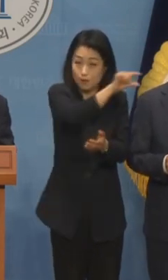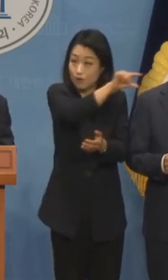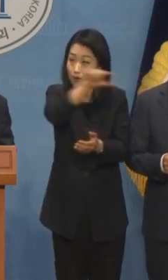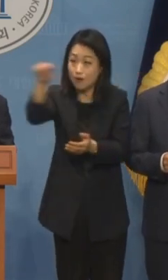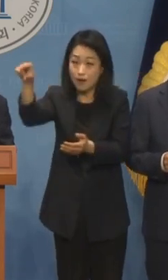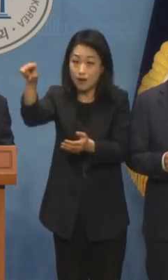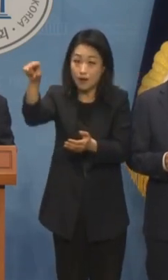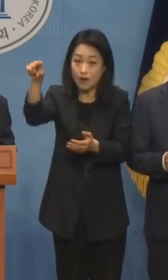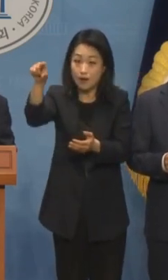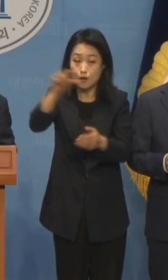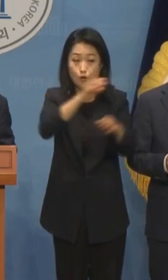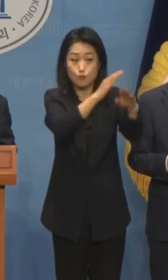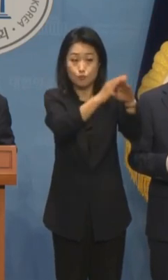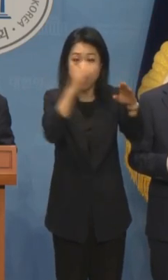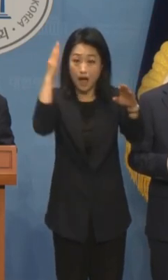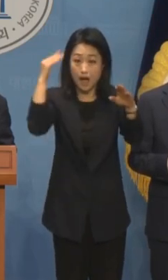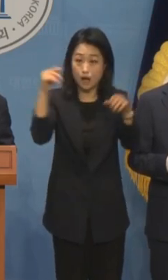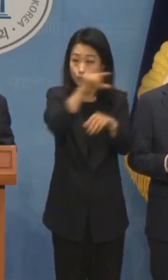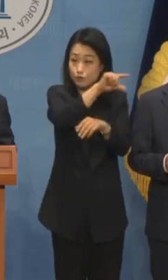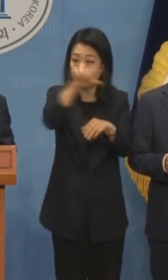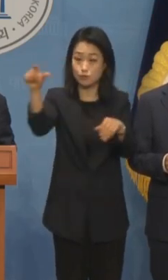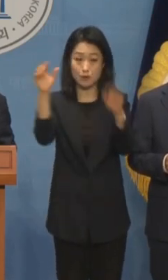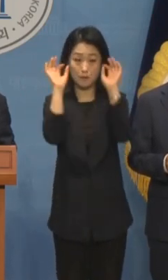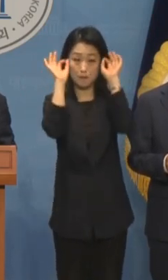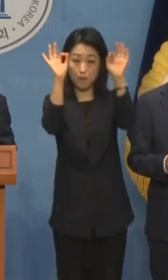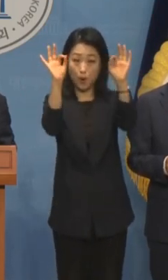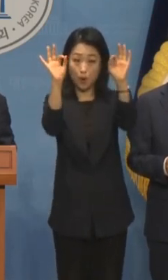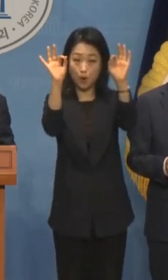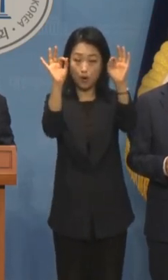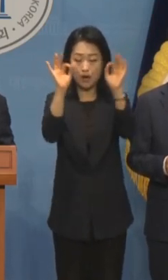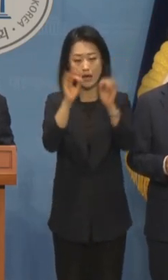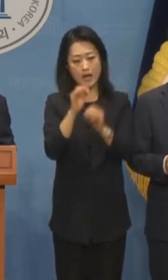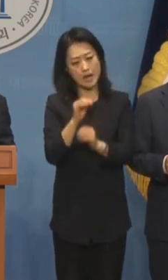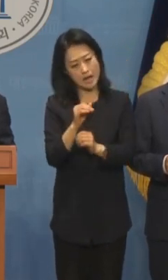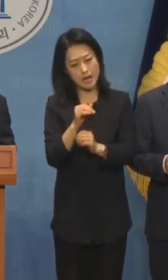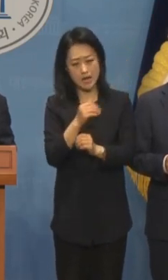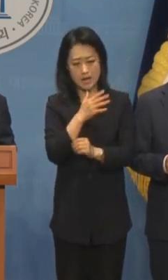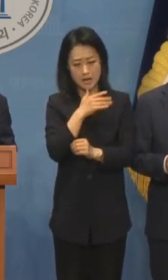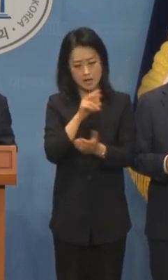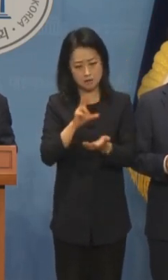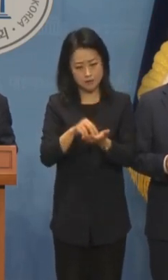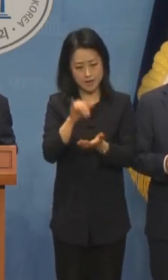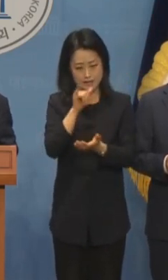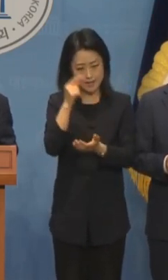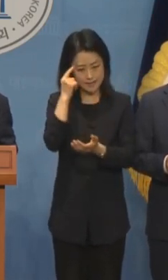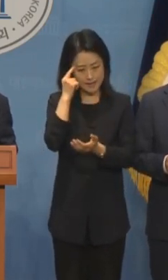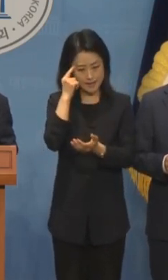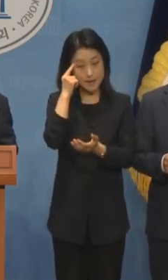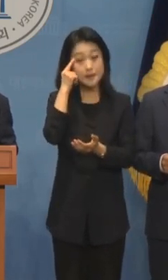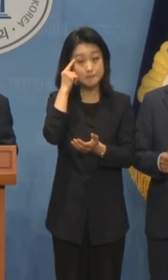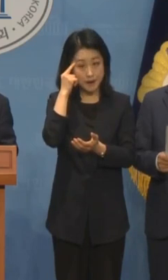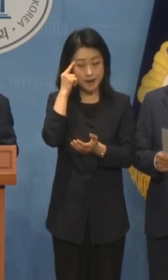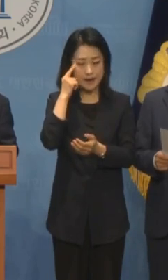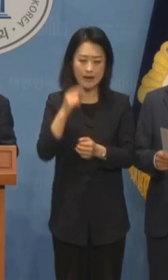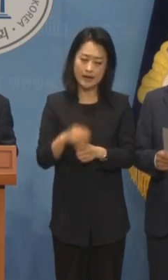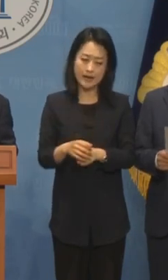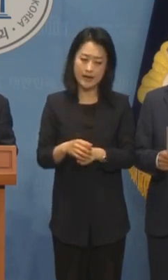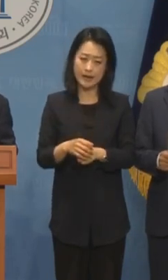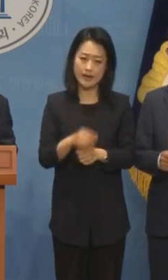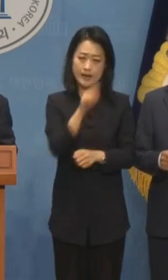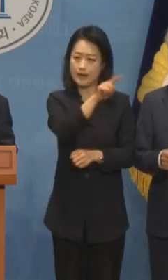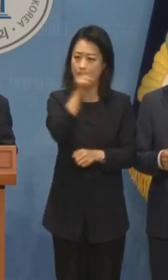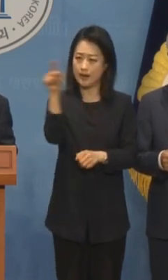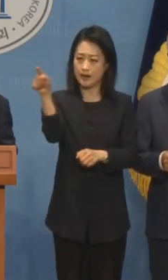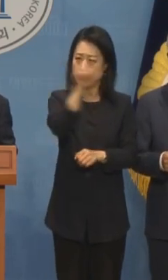및 거래하는 상황을 파악하게 되었습니다. 그리하여 상황이 매우